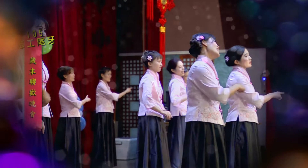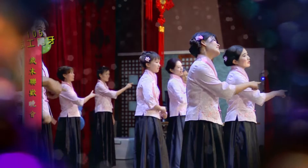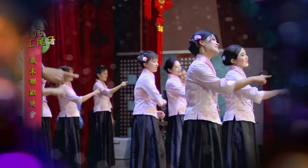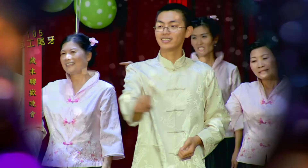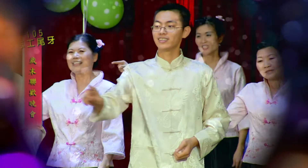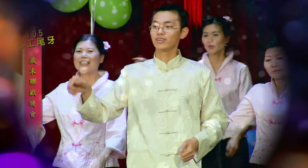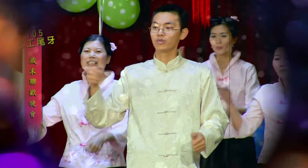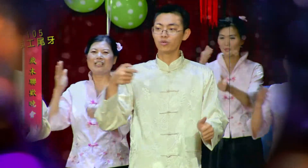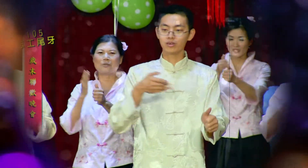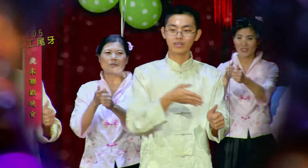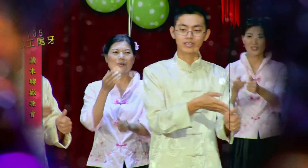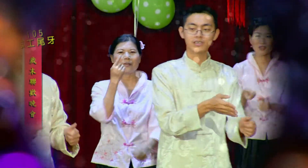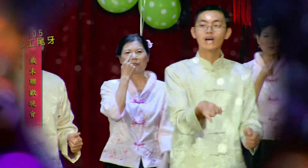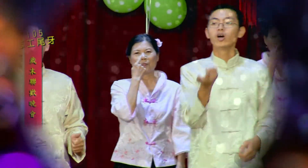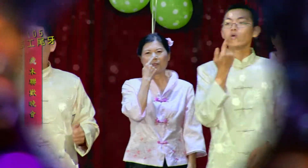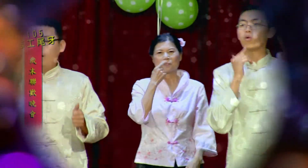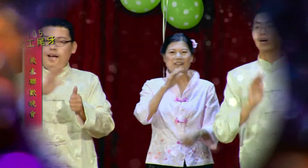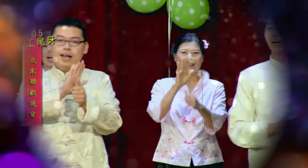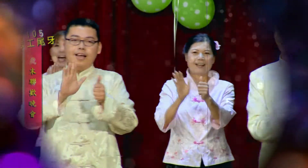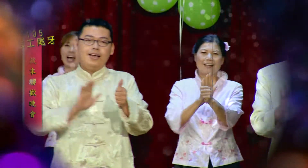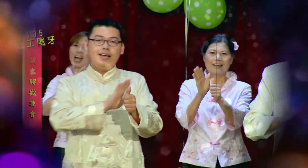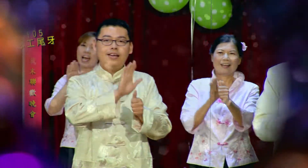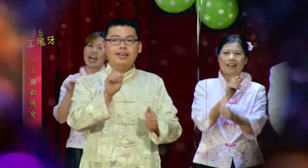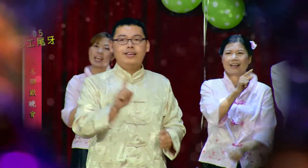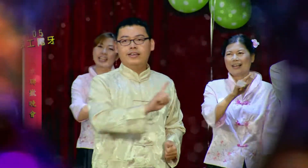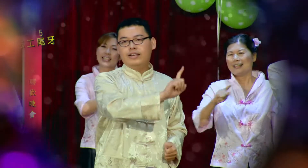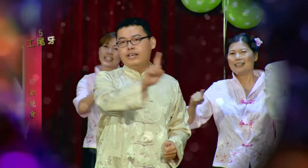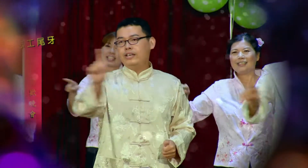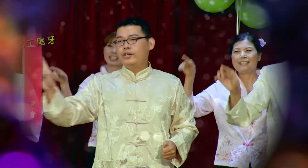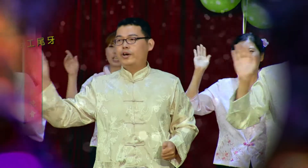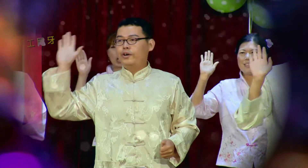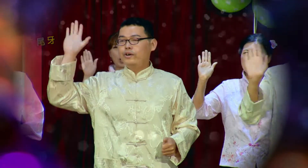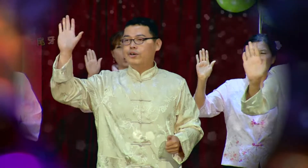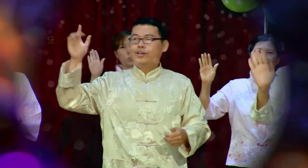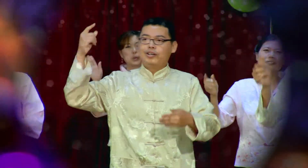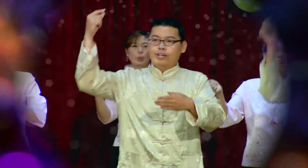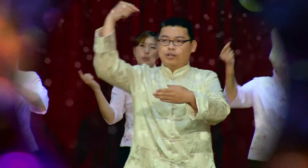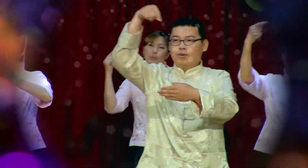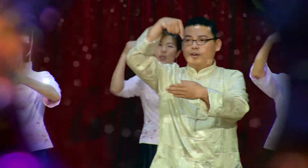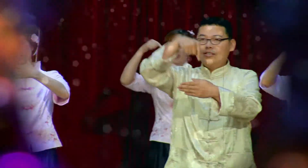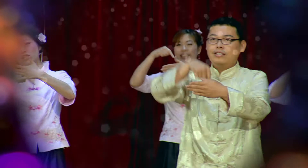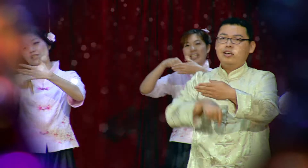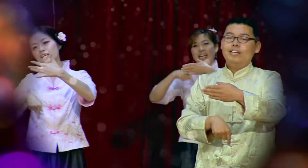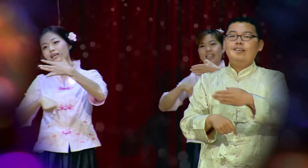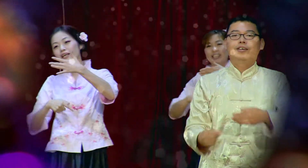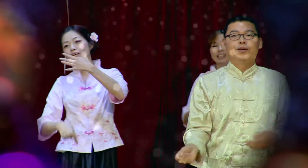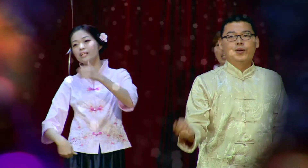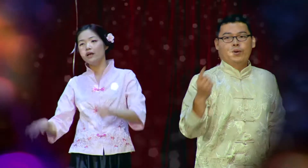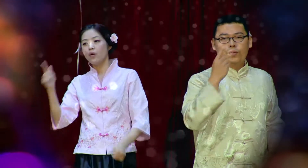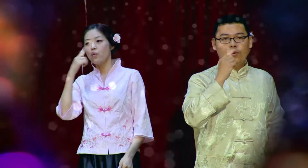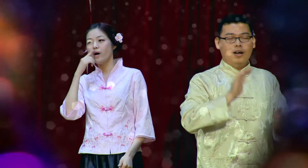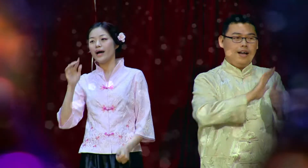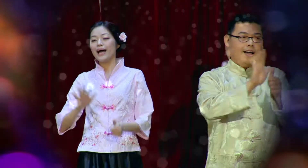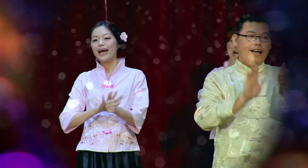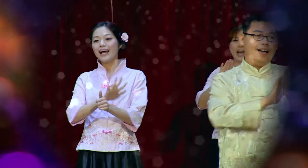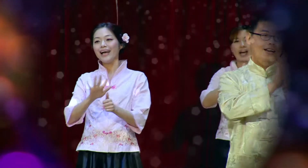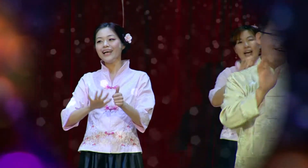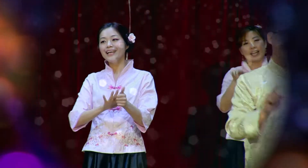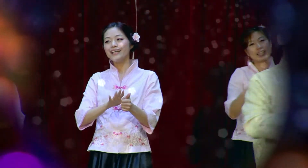今。你问我爱你有多深，我爱